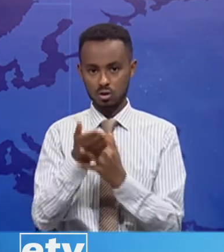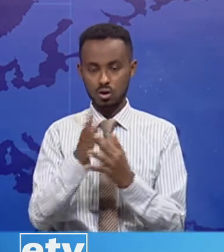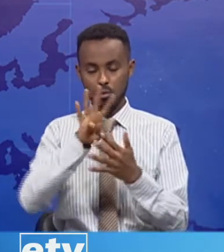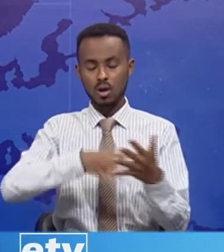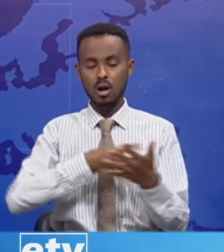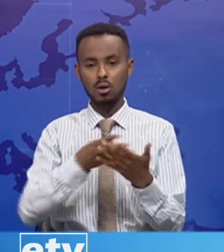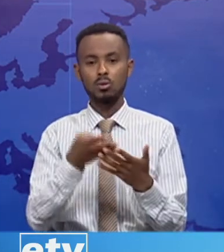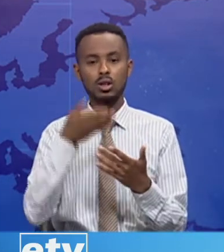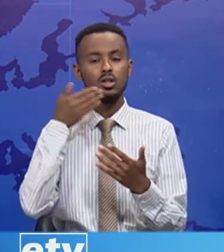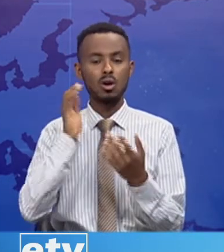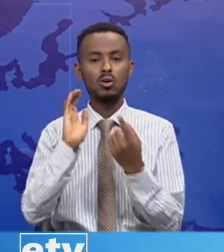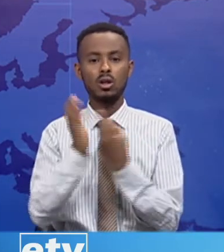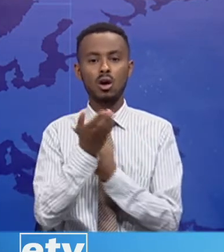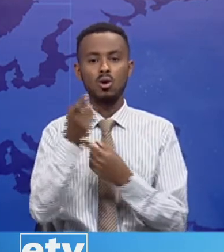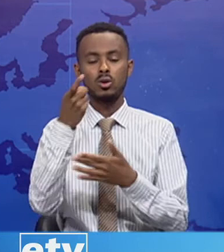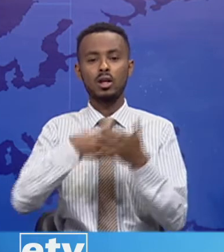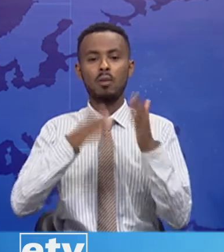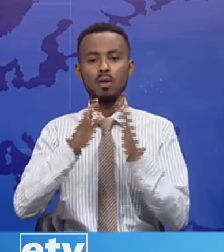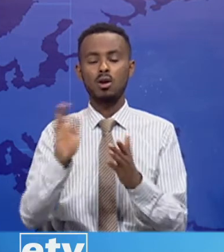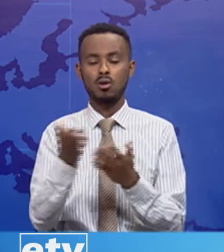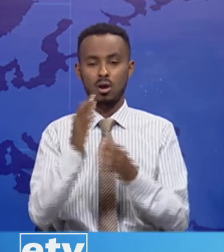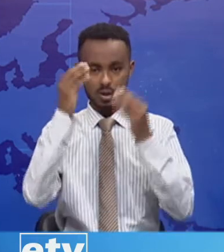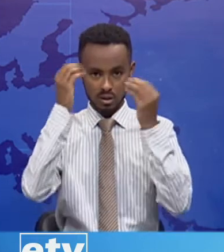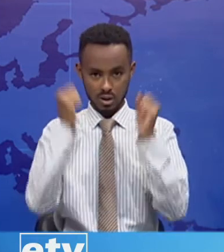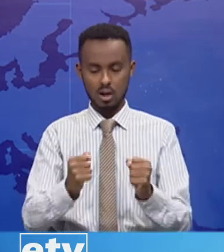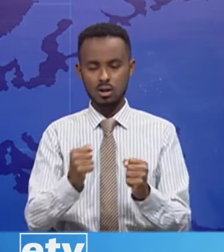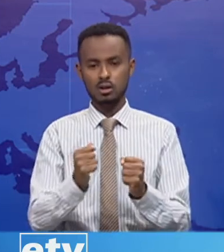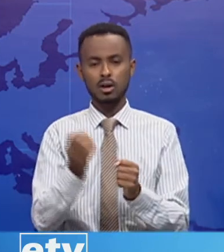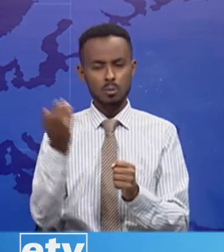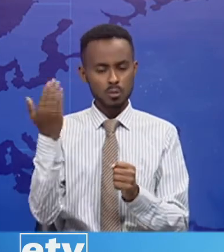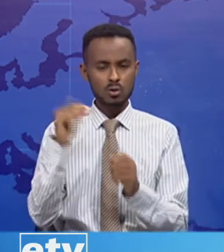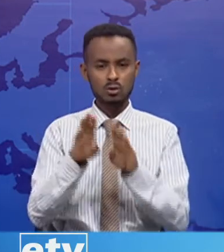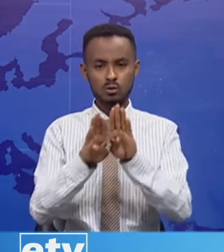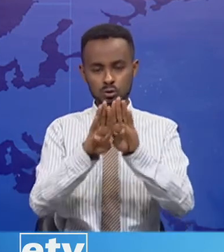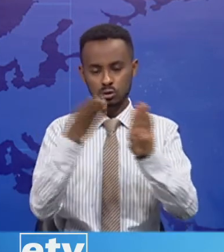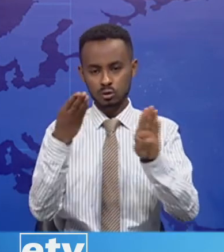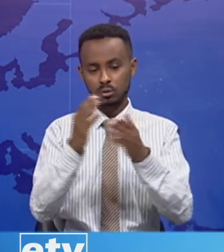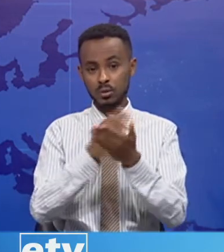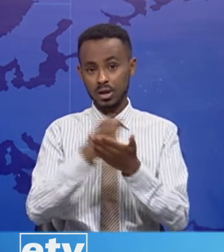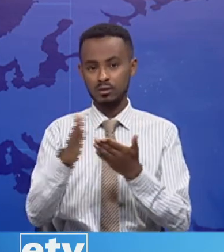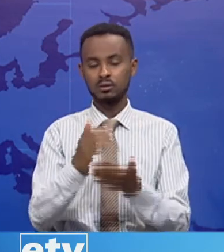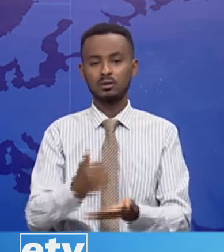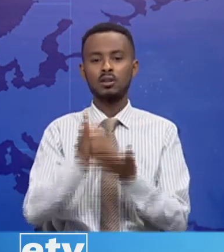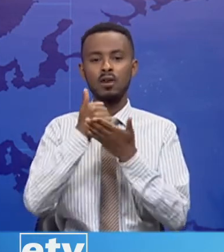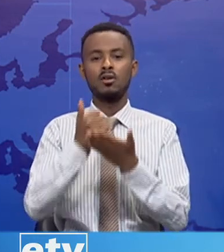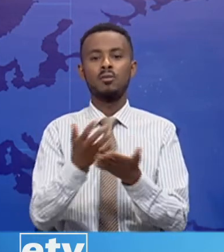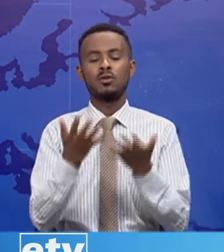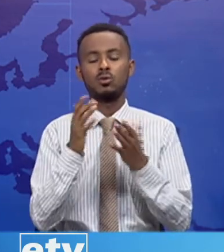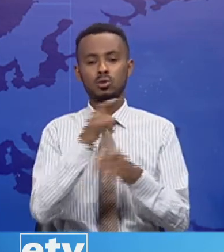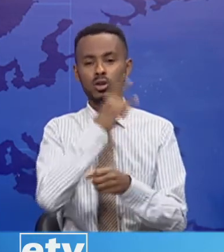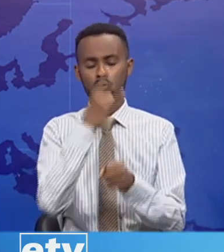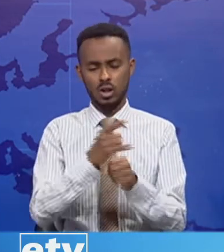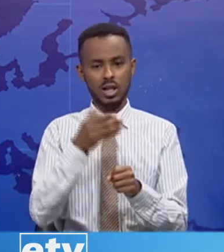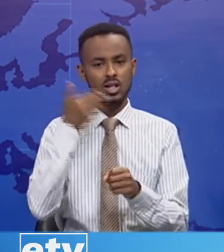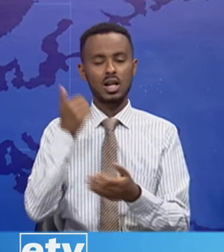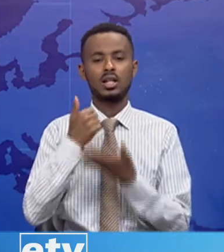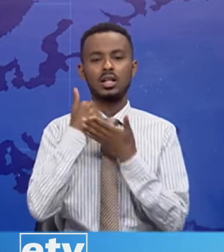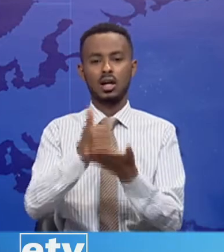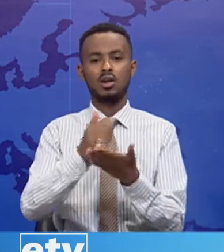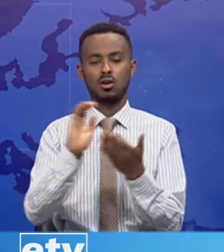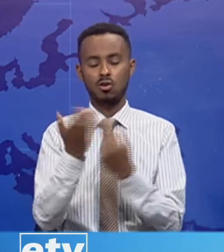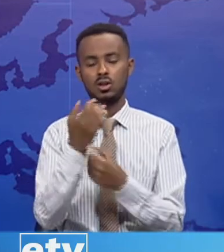ግብሩ በተሻለ መልኩ ውጤታማ እንዲሆን ለማስቻል የነበሩ ክፍተቶችን በመቅረፍ ድጋፍ ለሚሹ ዜጎች የተሻለ እገዛ